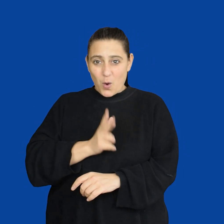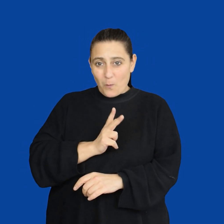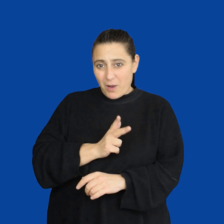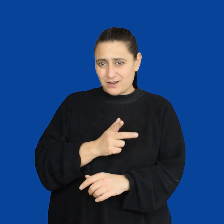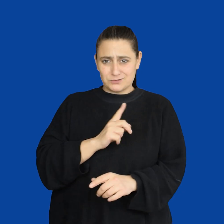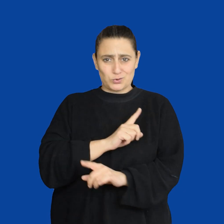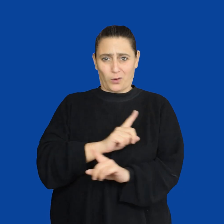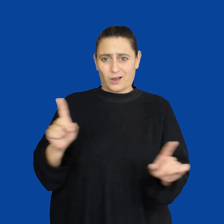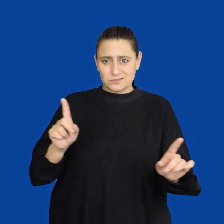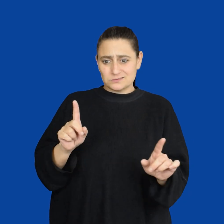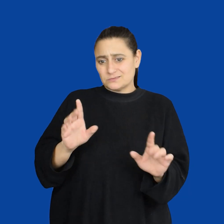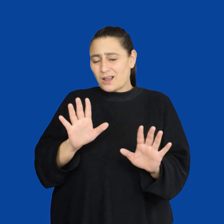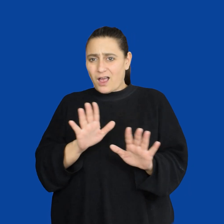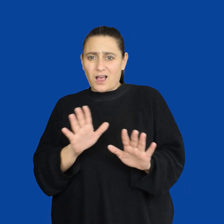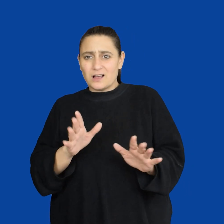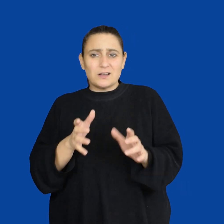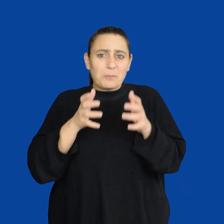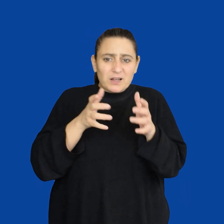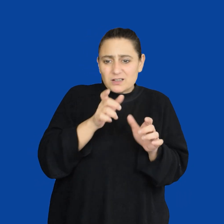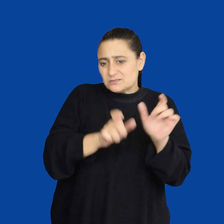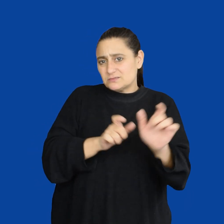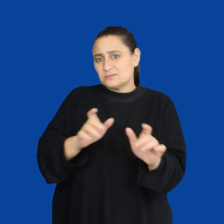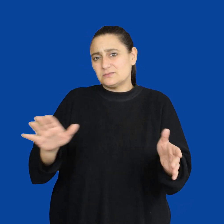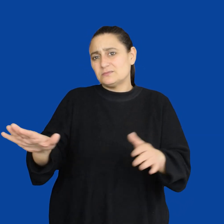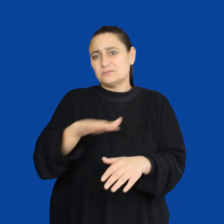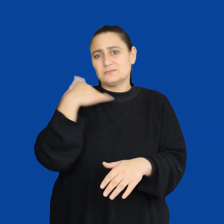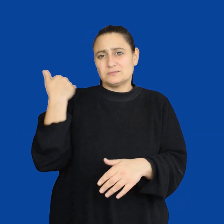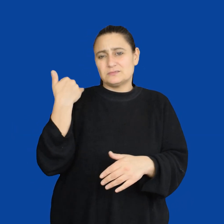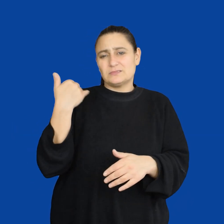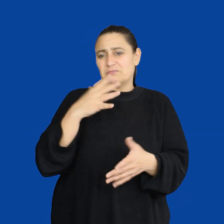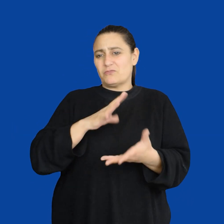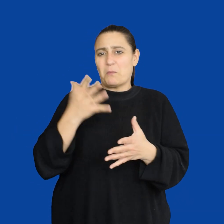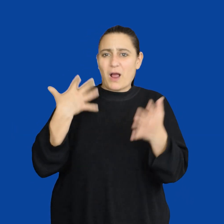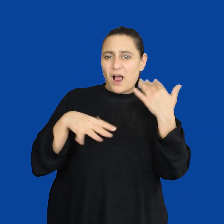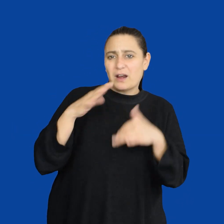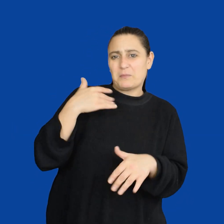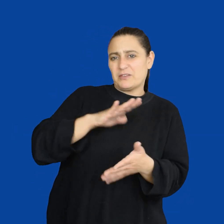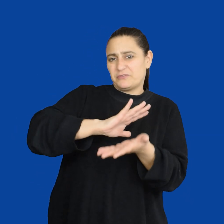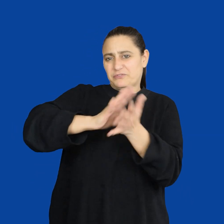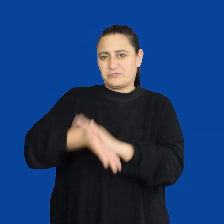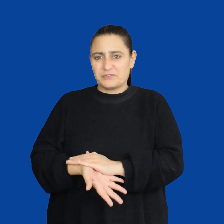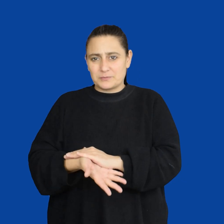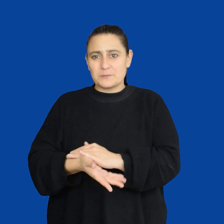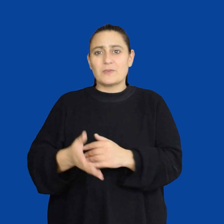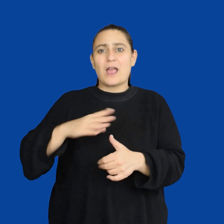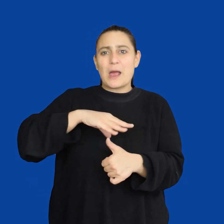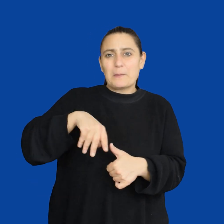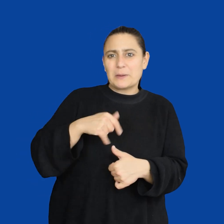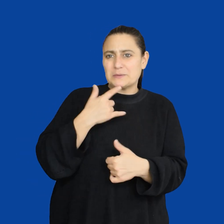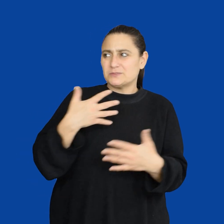vivir y su muerte no es más que un leve contento para el perpetrador. Las degradaciones sufridas por los